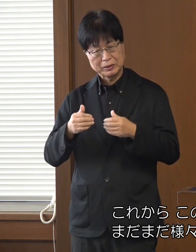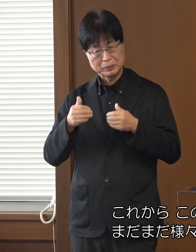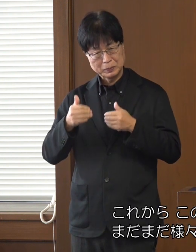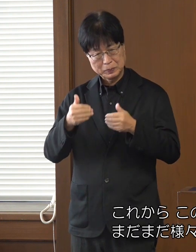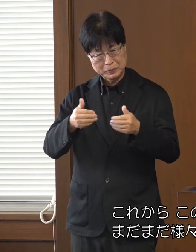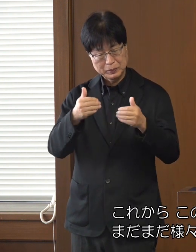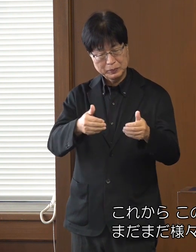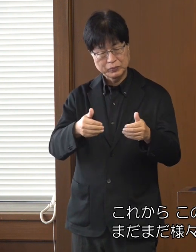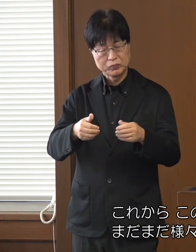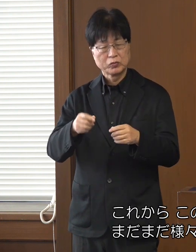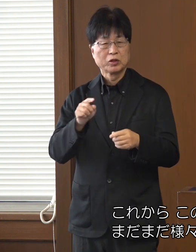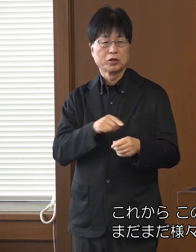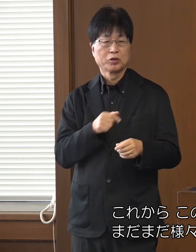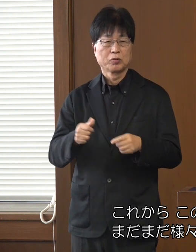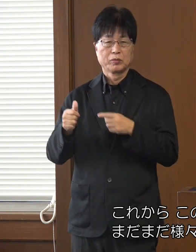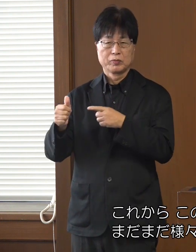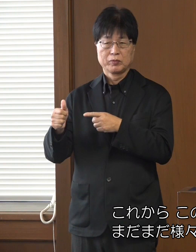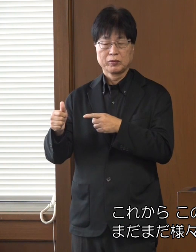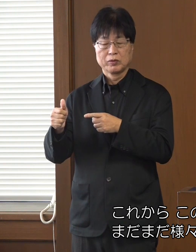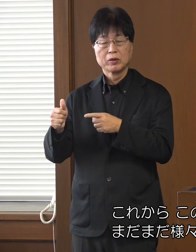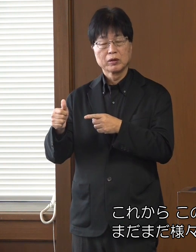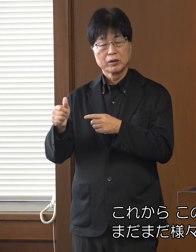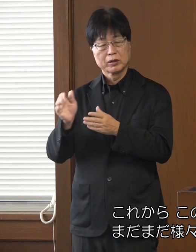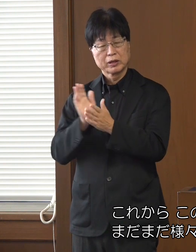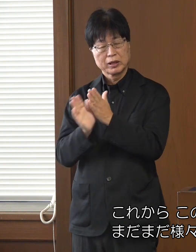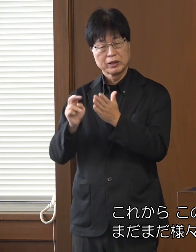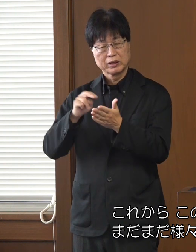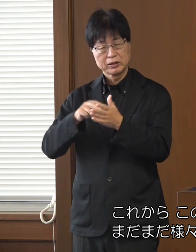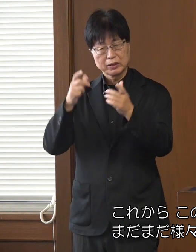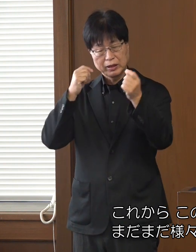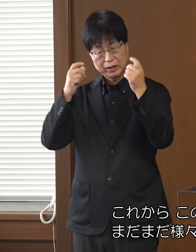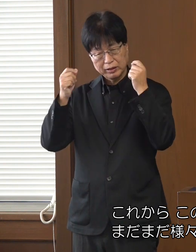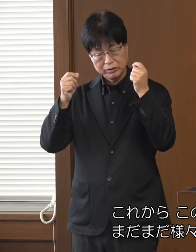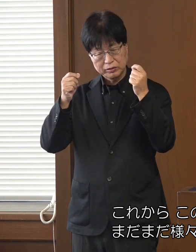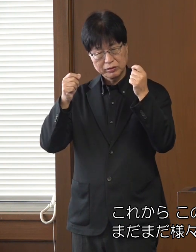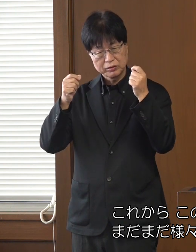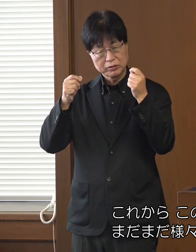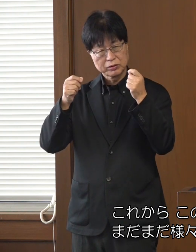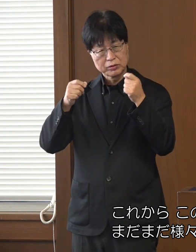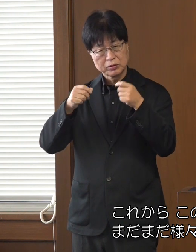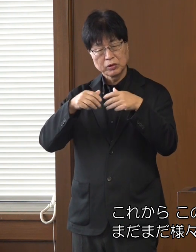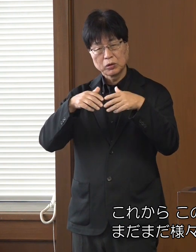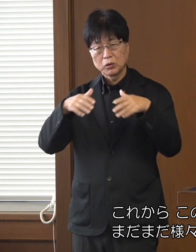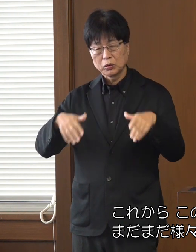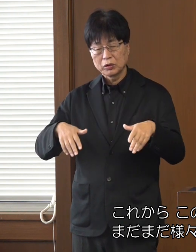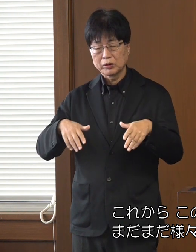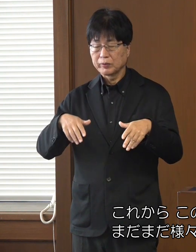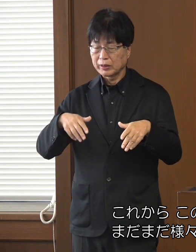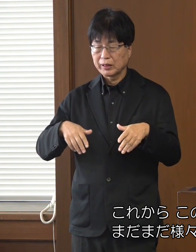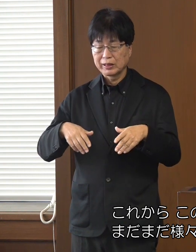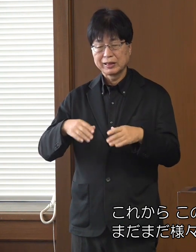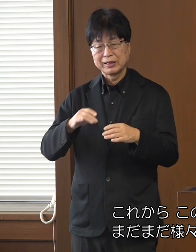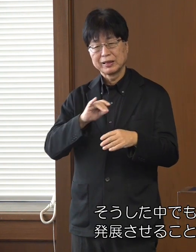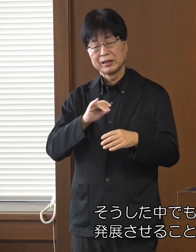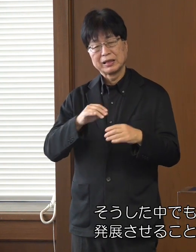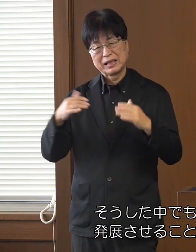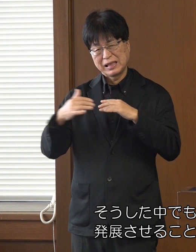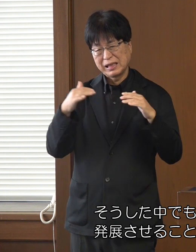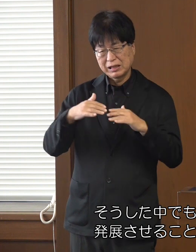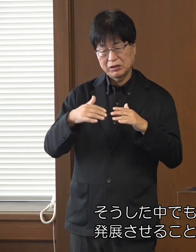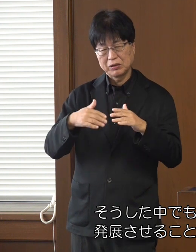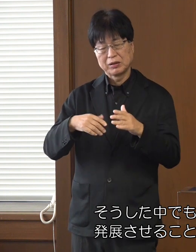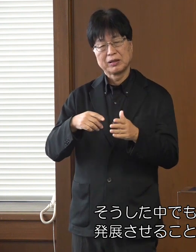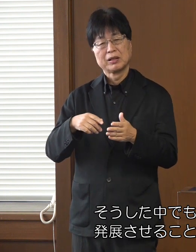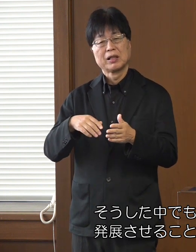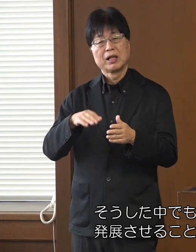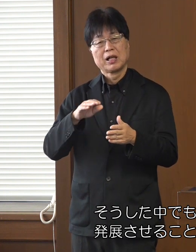からこの佐賀県立大学の構想、まだまださまざまな議論があると思いますけれども、そうした中でも